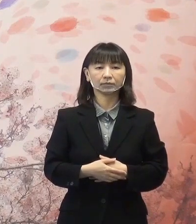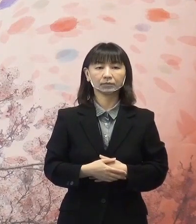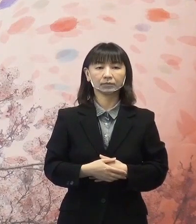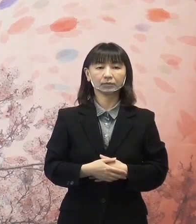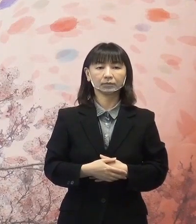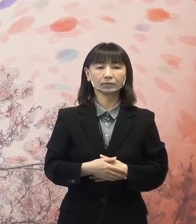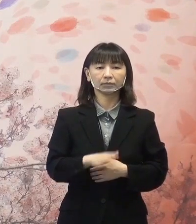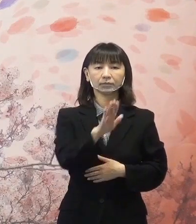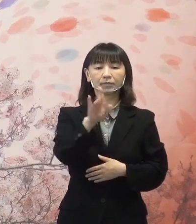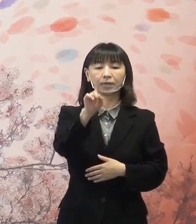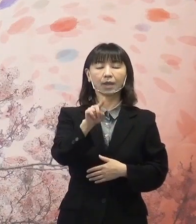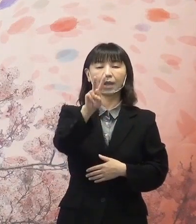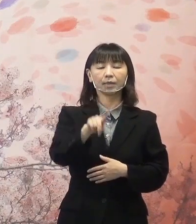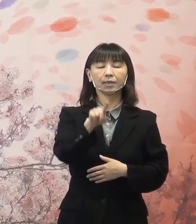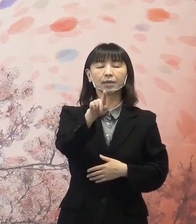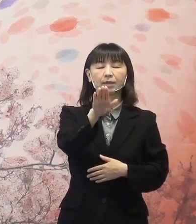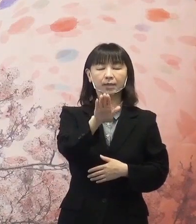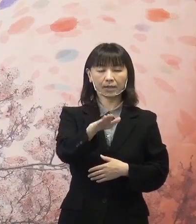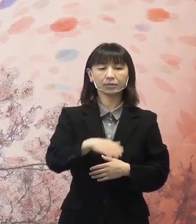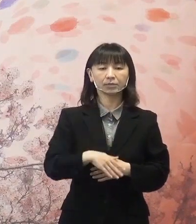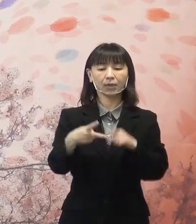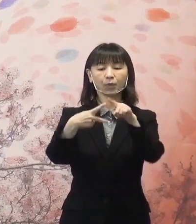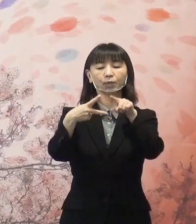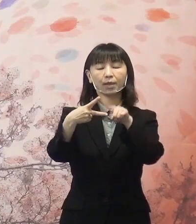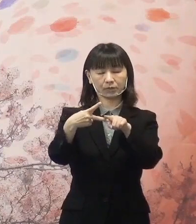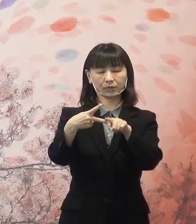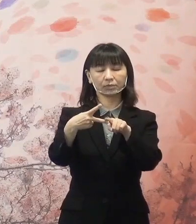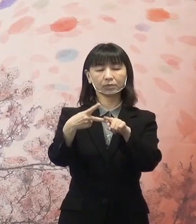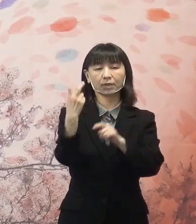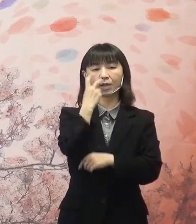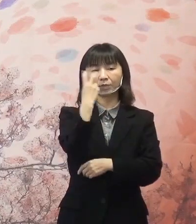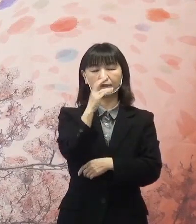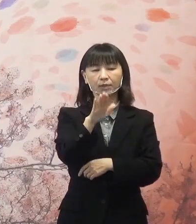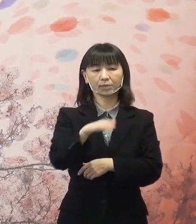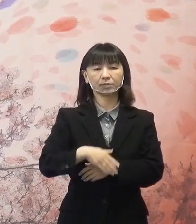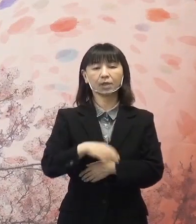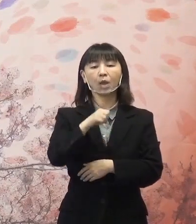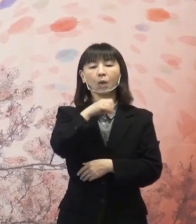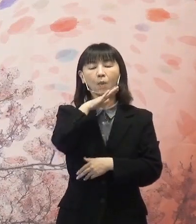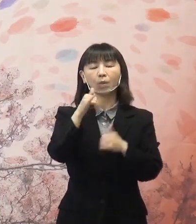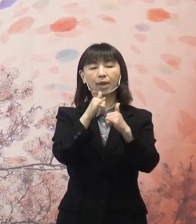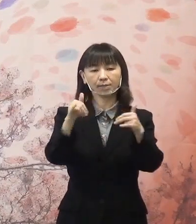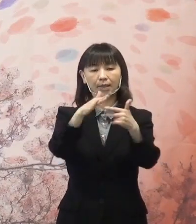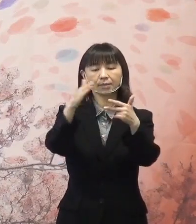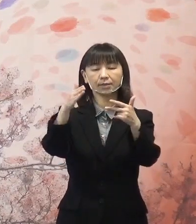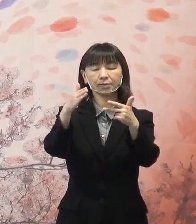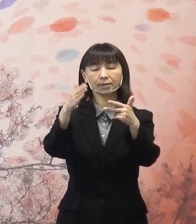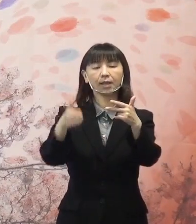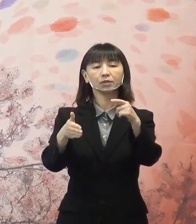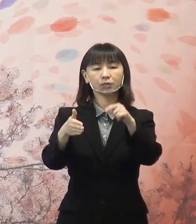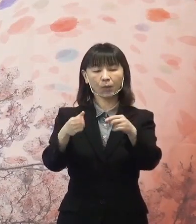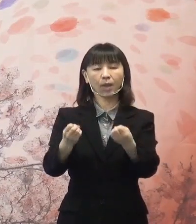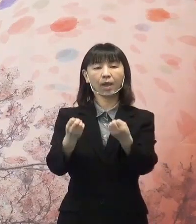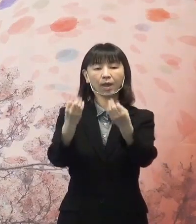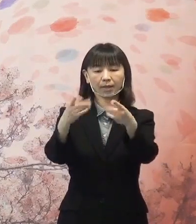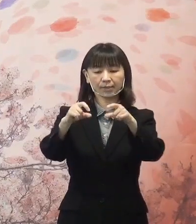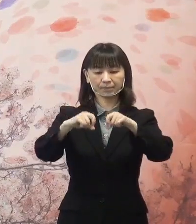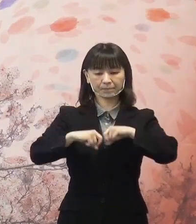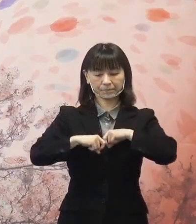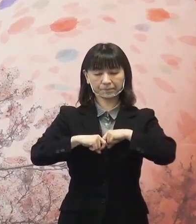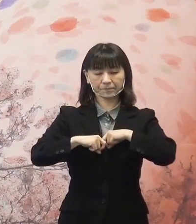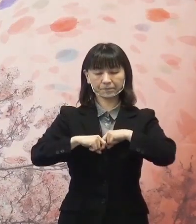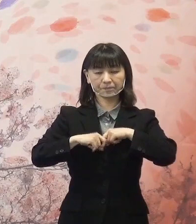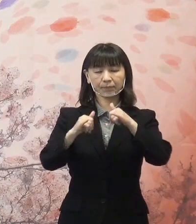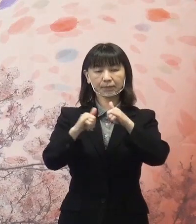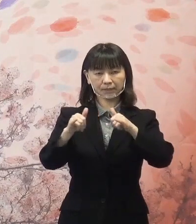ありがとうございます。はい、と2点確認なんですが、先ほどの高齢者施設の新しい感染が判明した方6